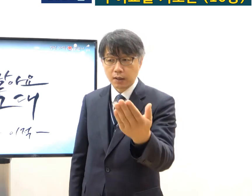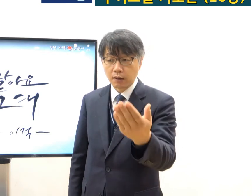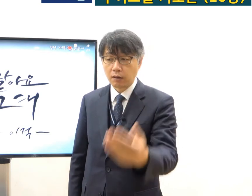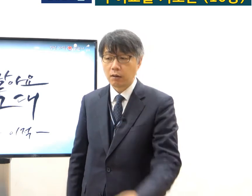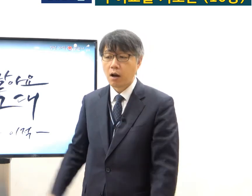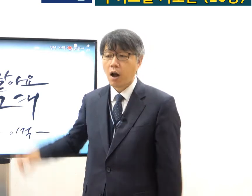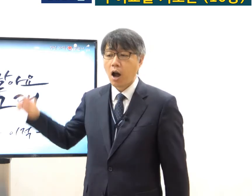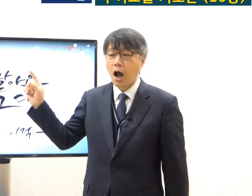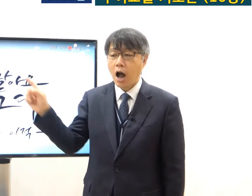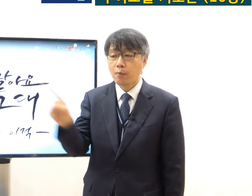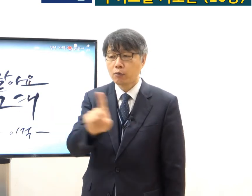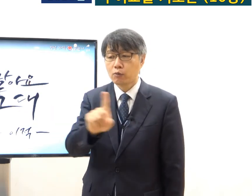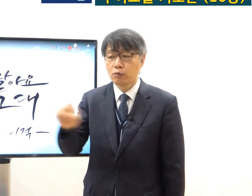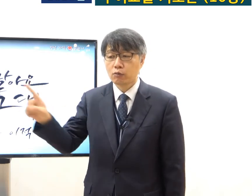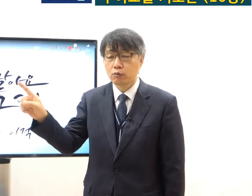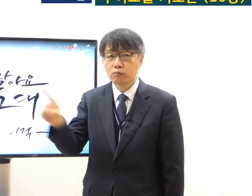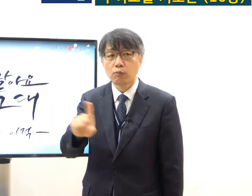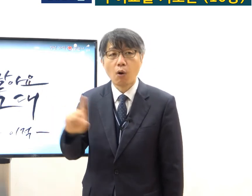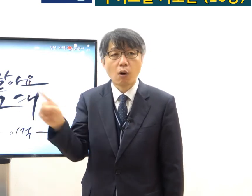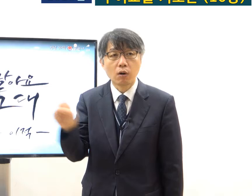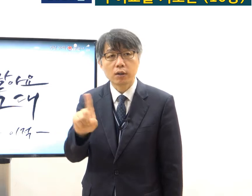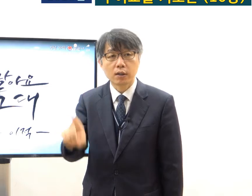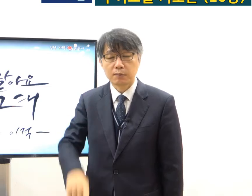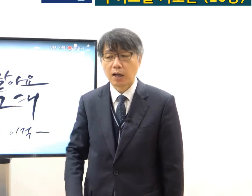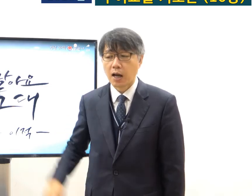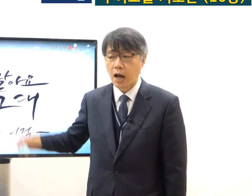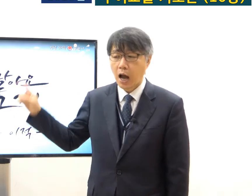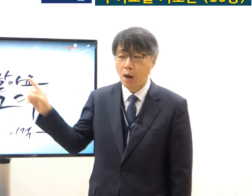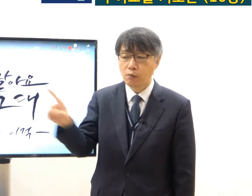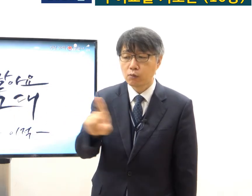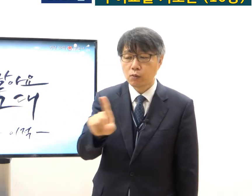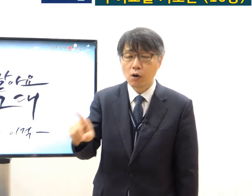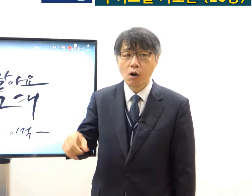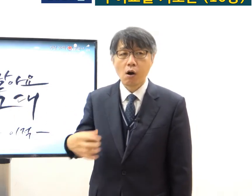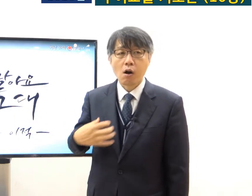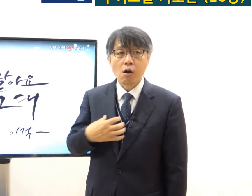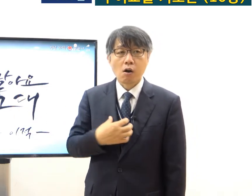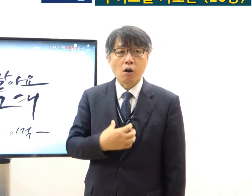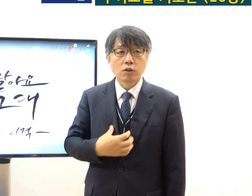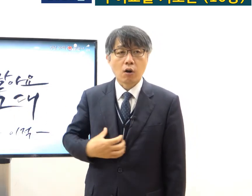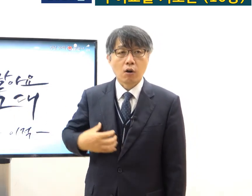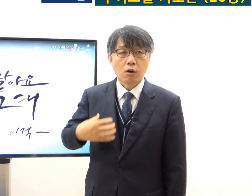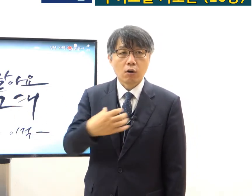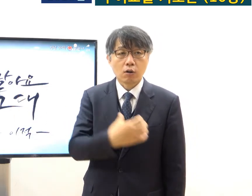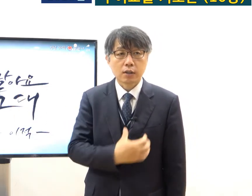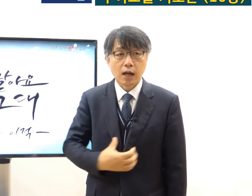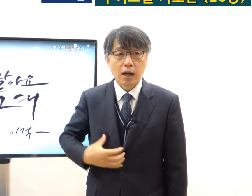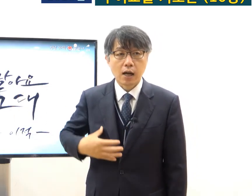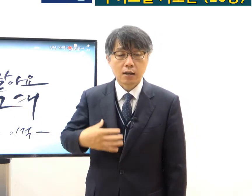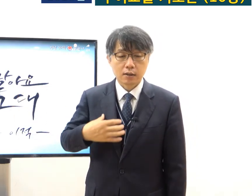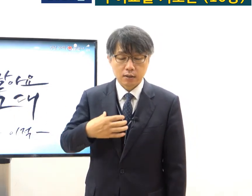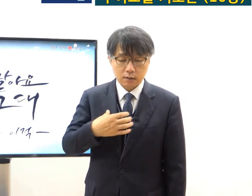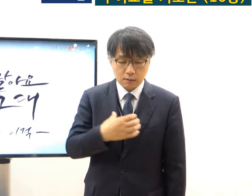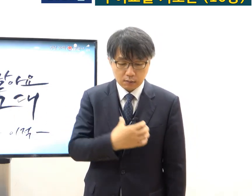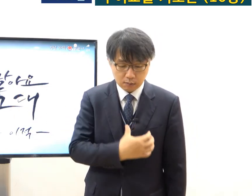그대여, 아무, 뭐 이렇게입니다. 아무, 걱정. 자,